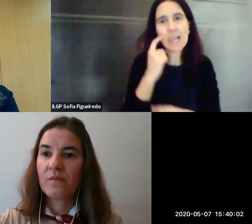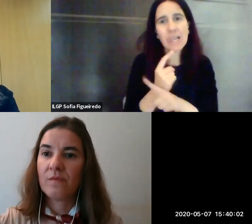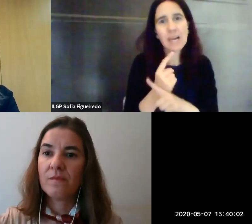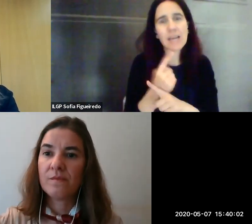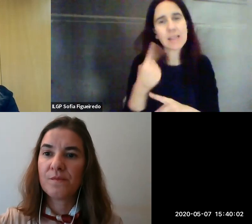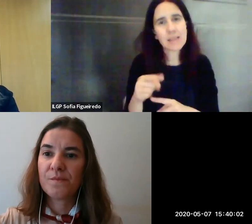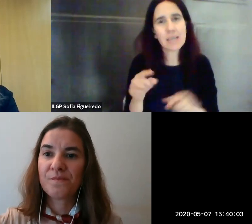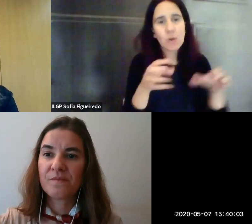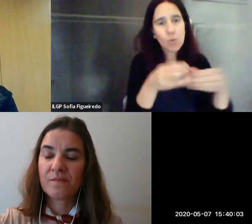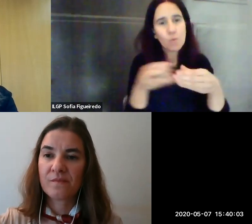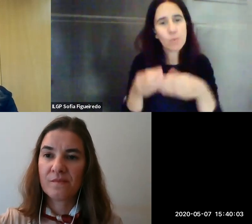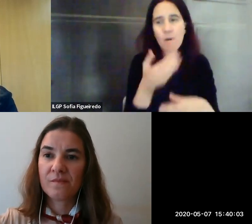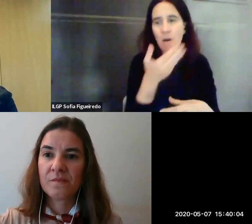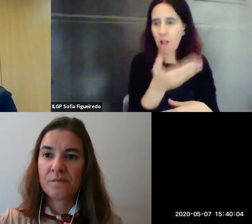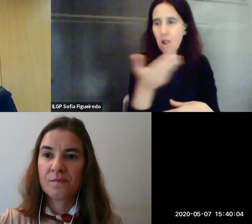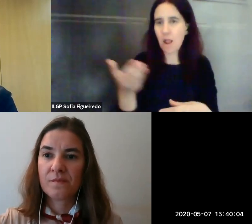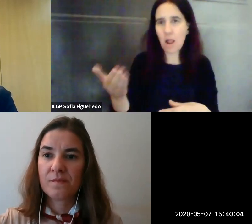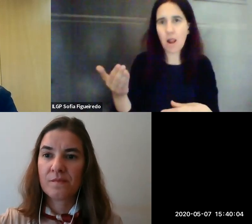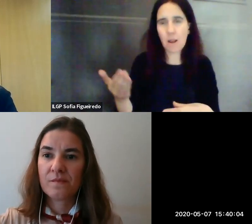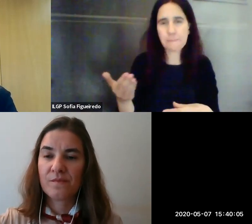tais grupos, as tais